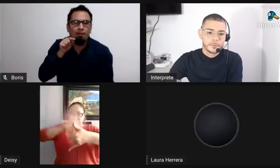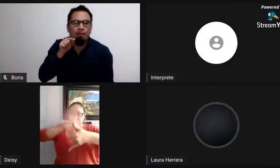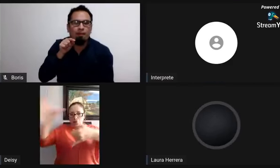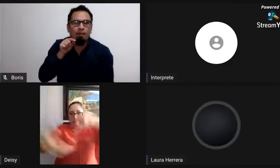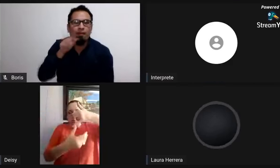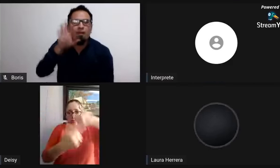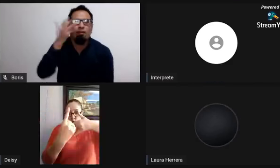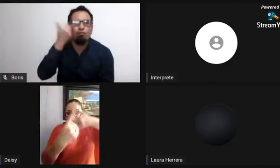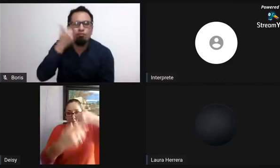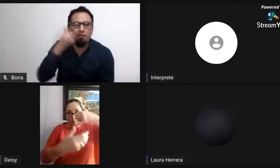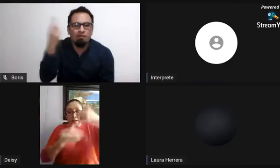ver, Daisy?